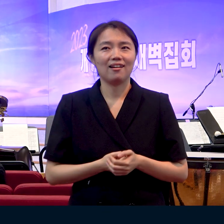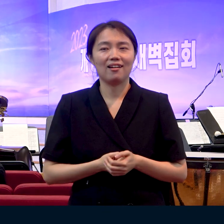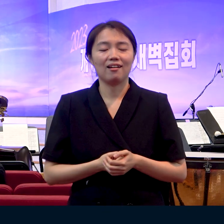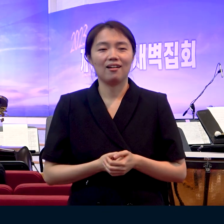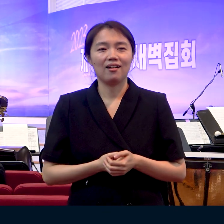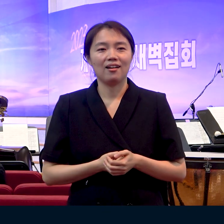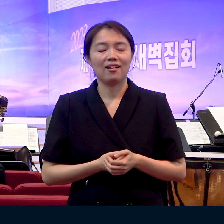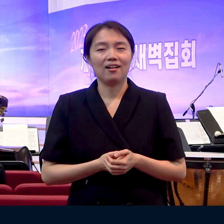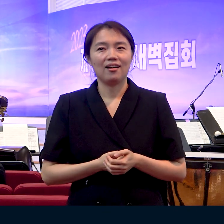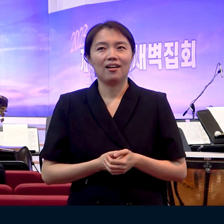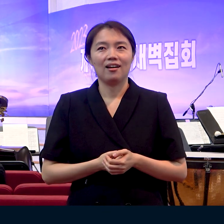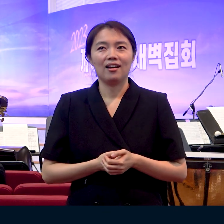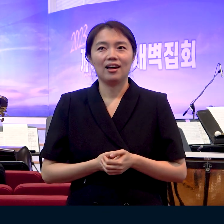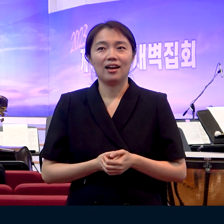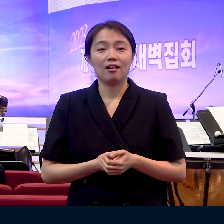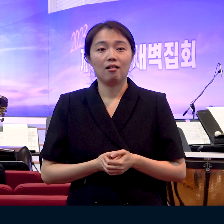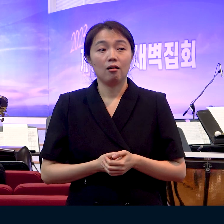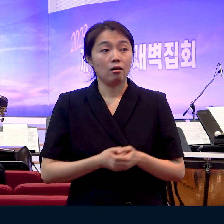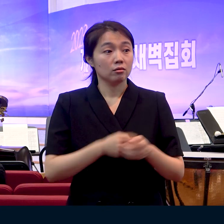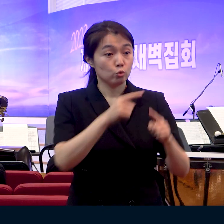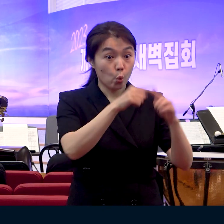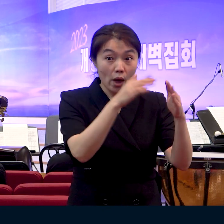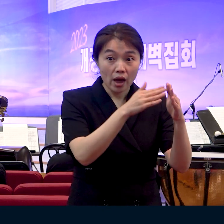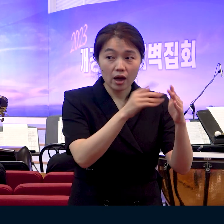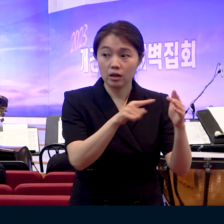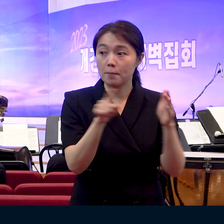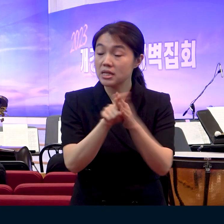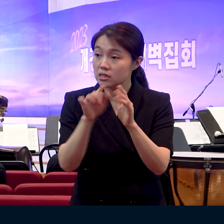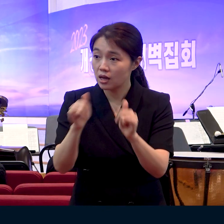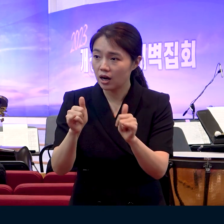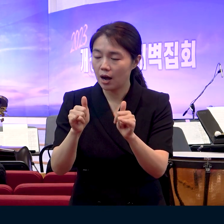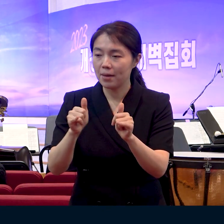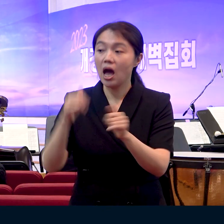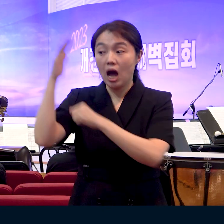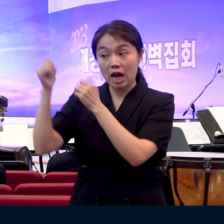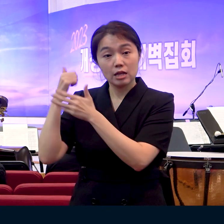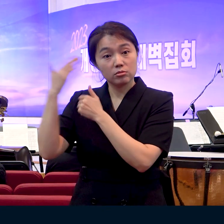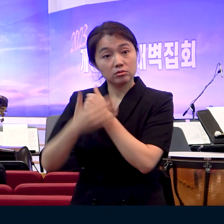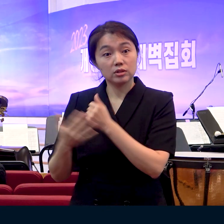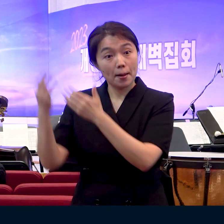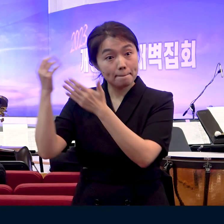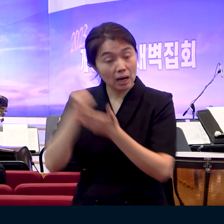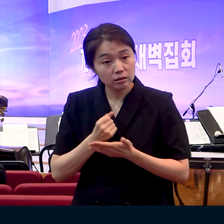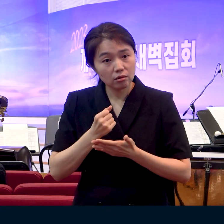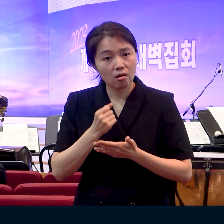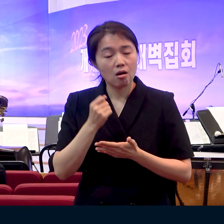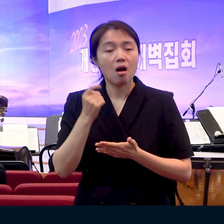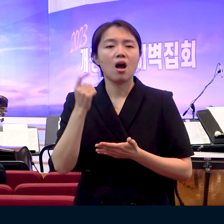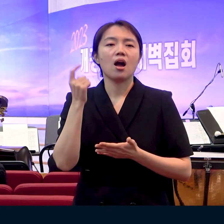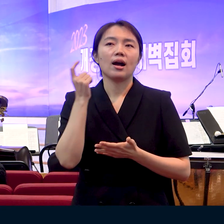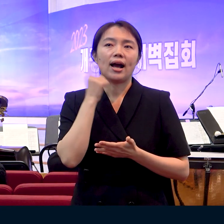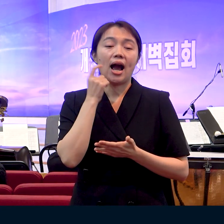이단이 아닌 한은요, 그들이 받은 그 복음, 그들이 받은 하나님의 은혜가 가짜는 아닙니다.